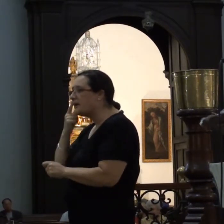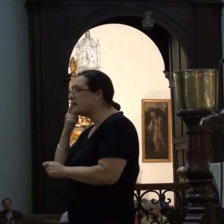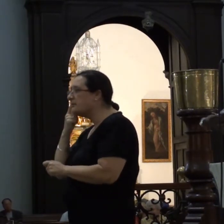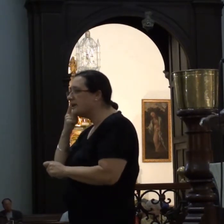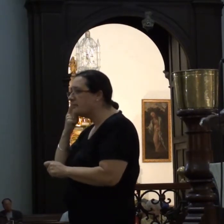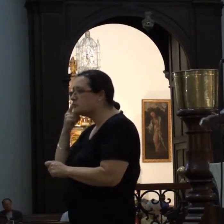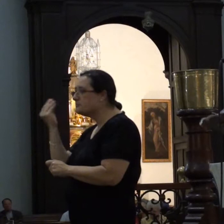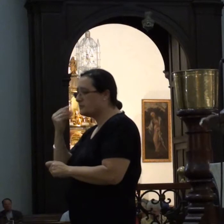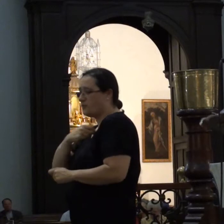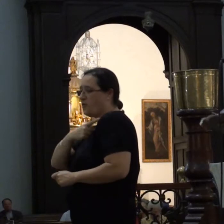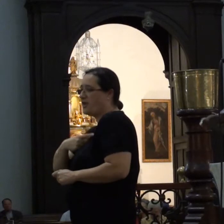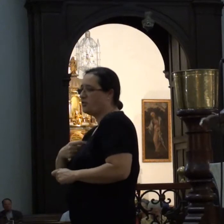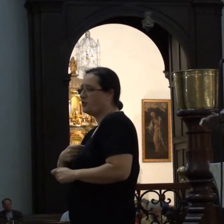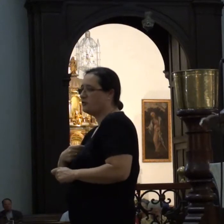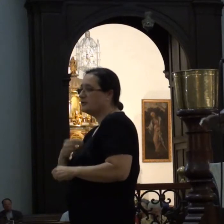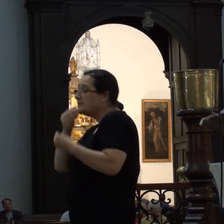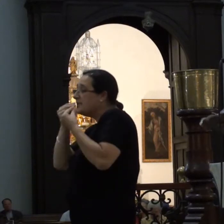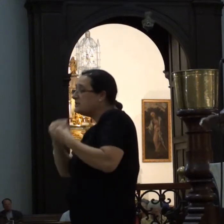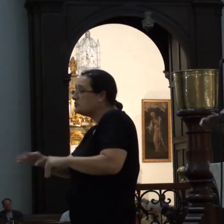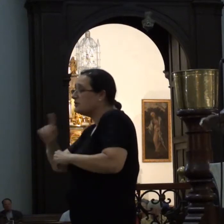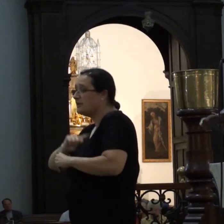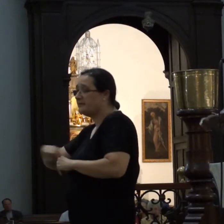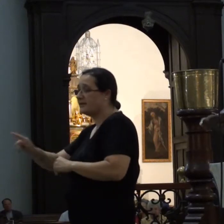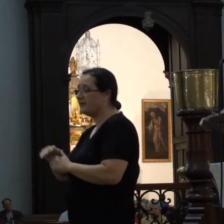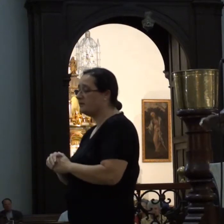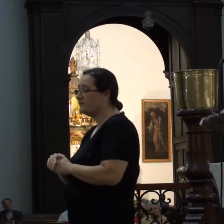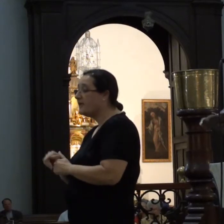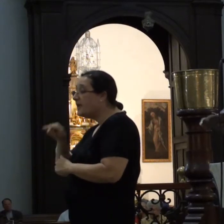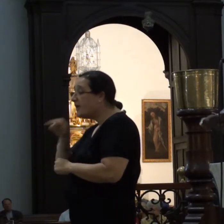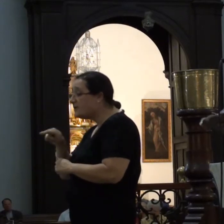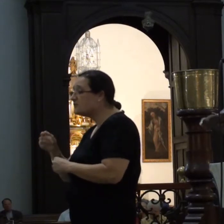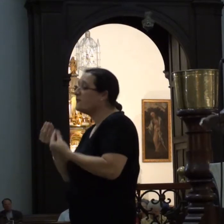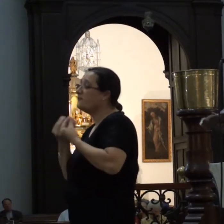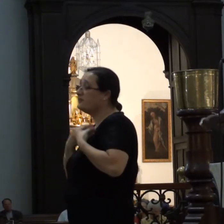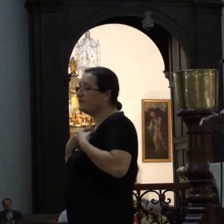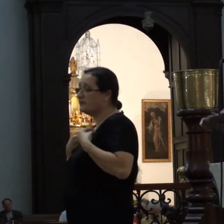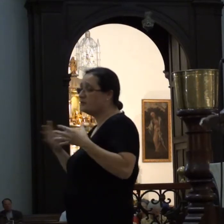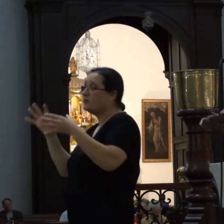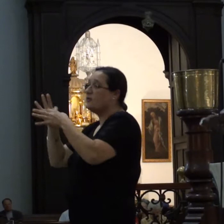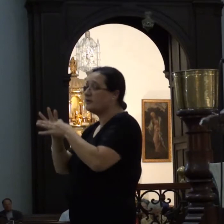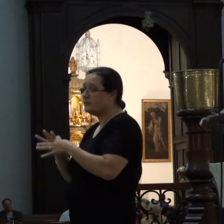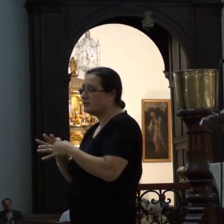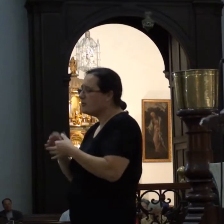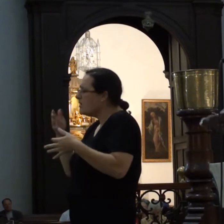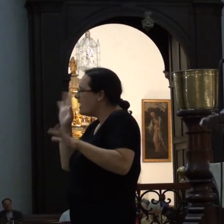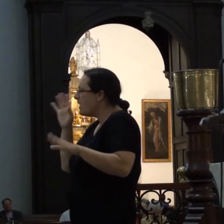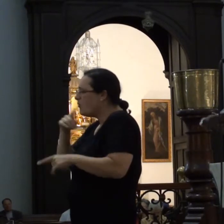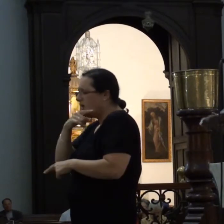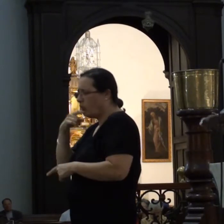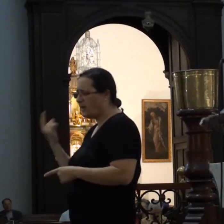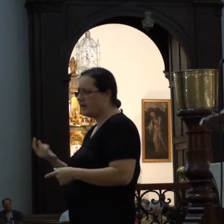mejor al corazón del Evangelio pues es pidiendo la comunión Aunque duela